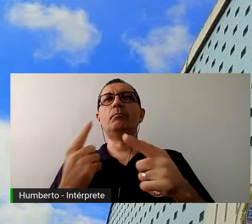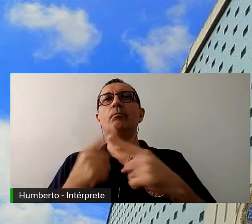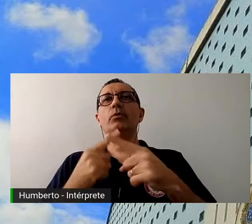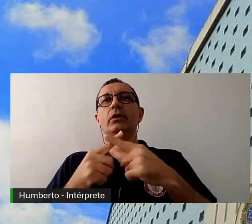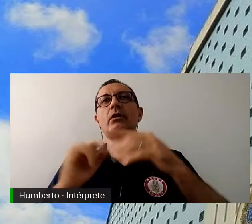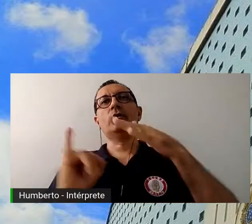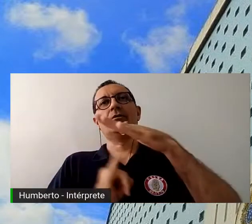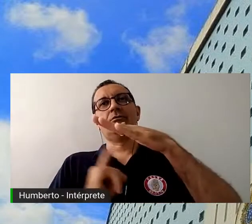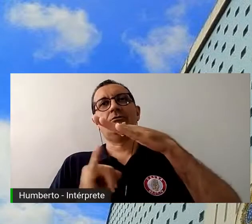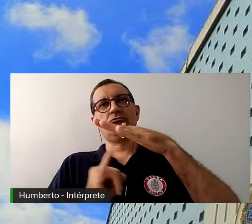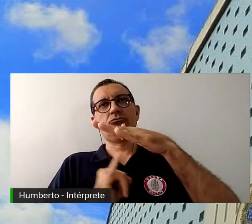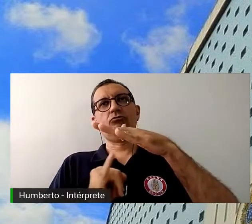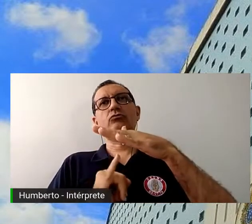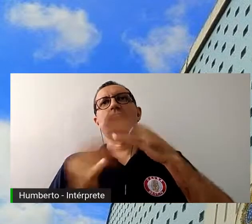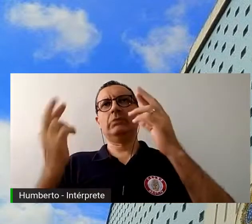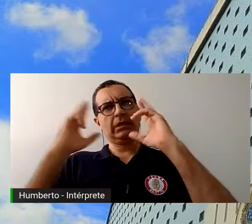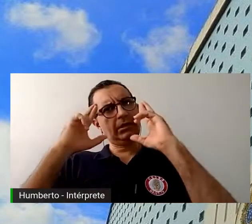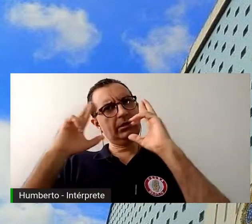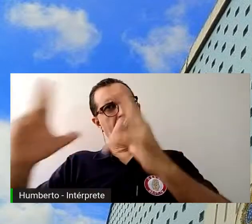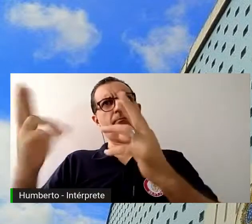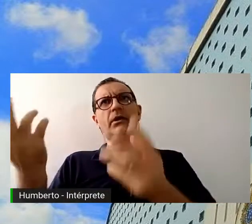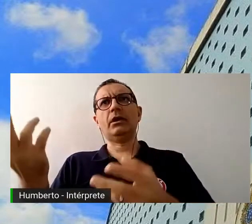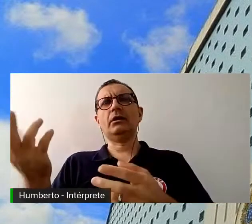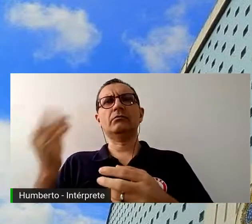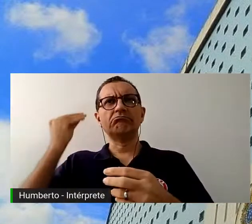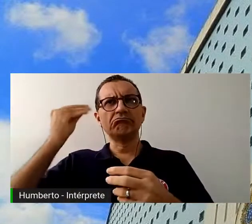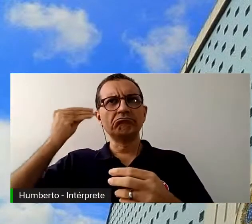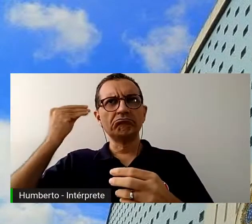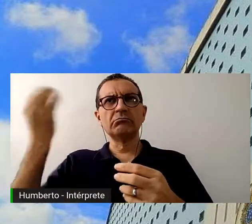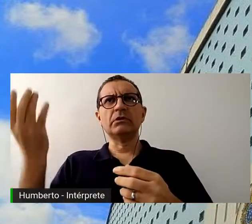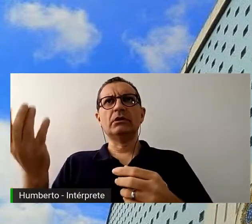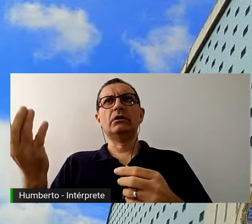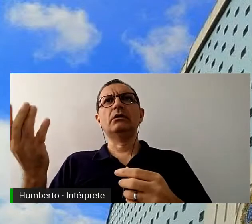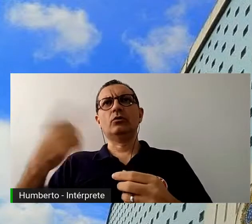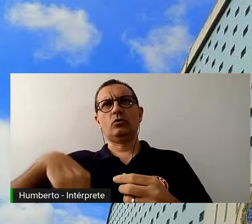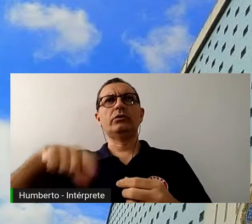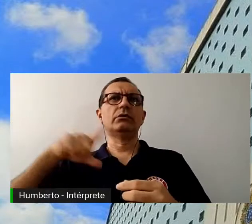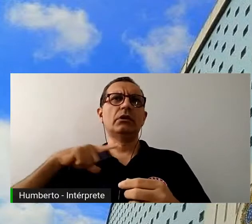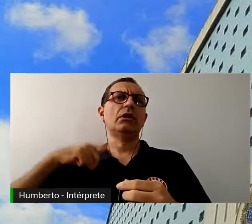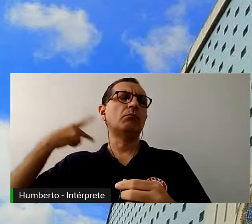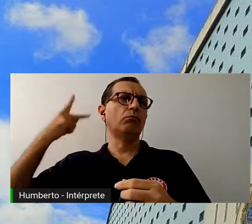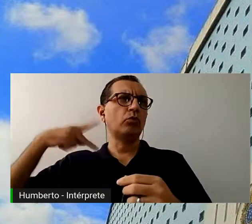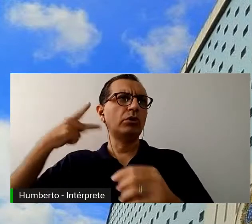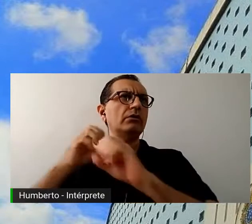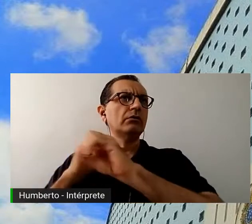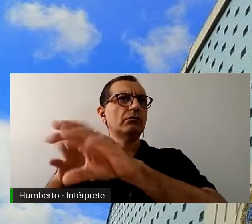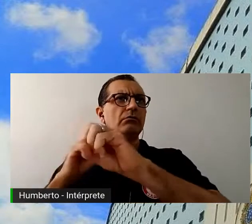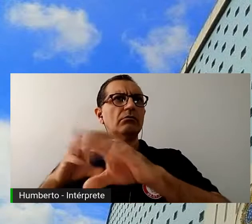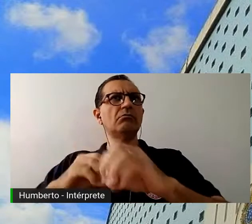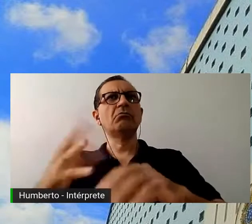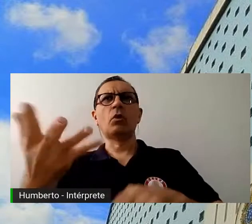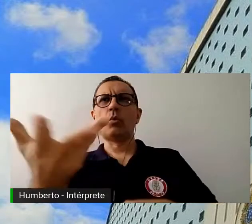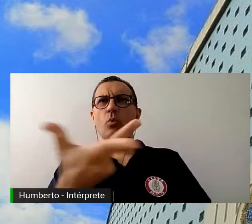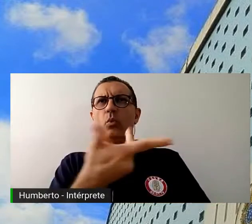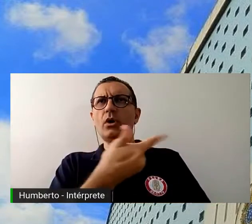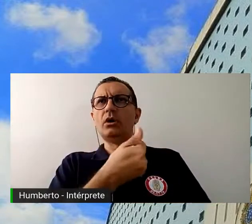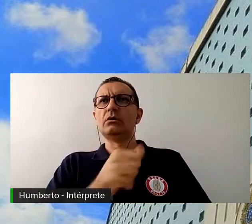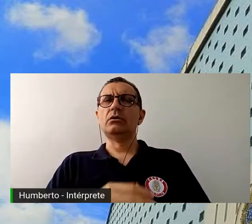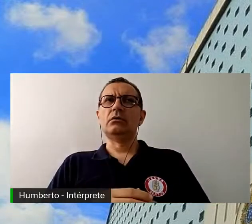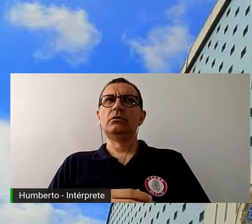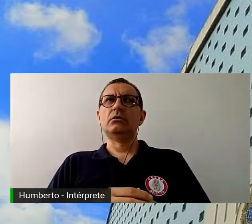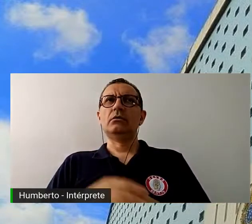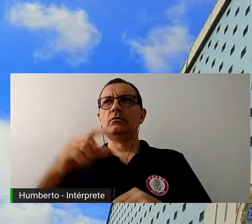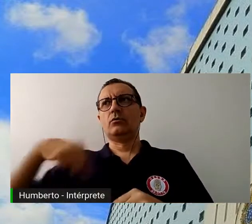nós respeitamos, que tem uma política de educação de qualidade e que deve saber fazer a diferença entre